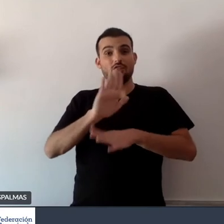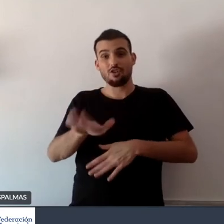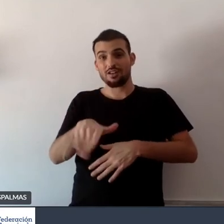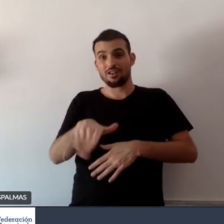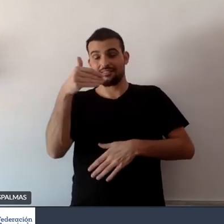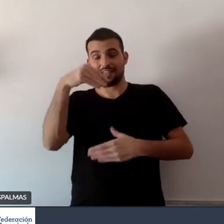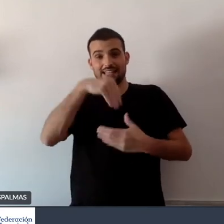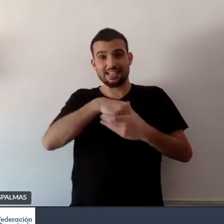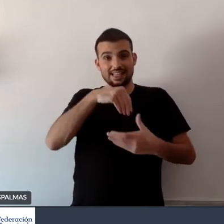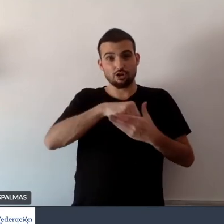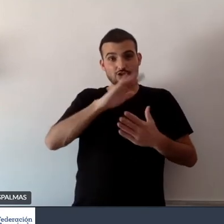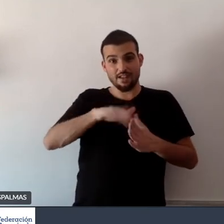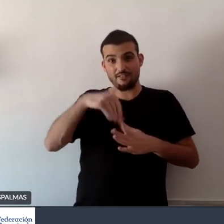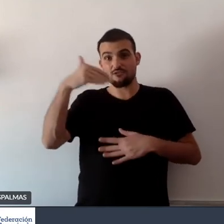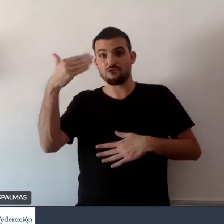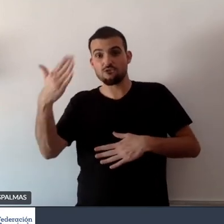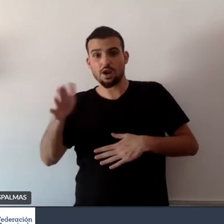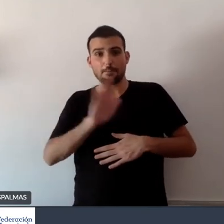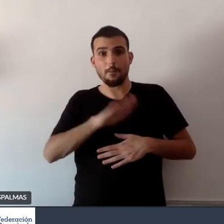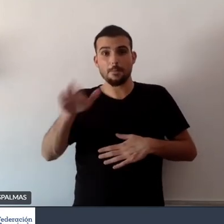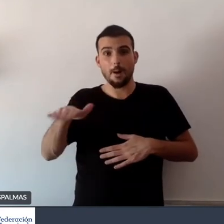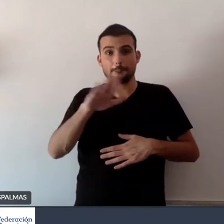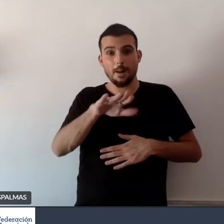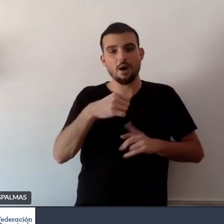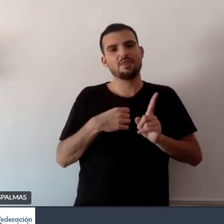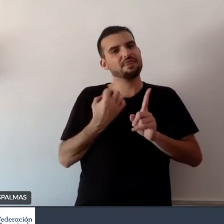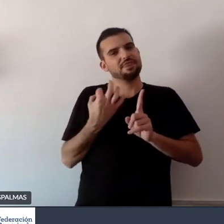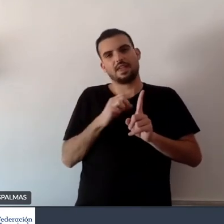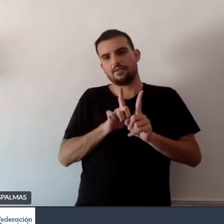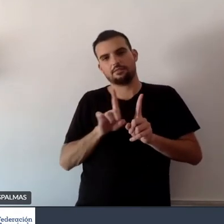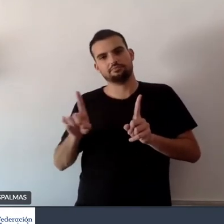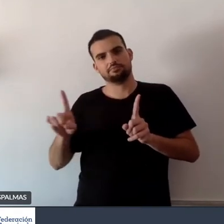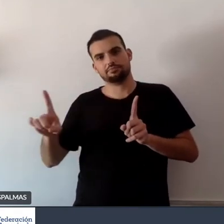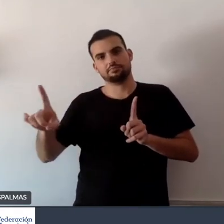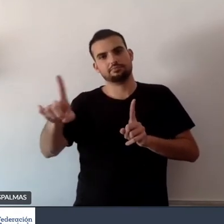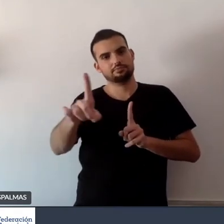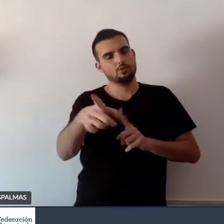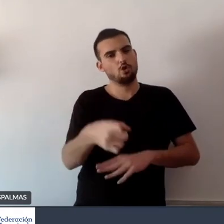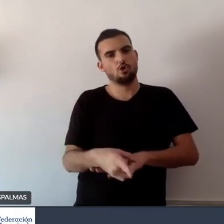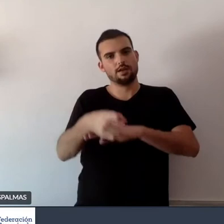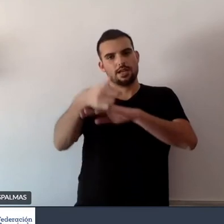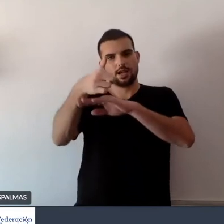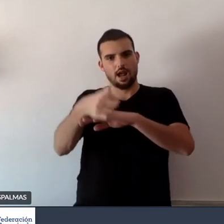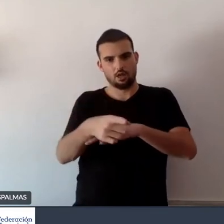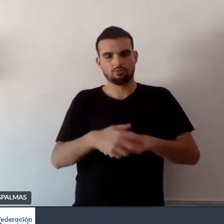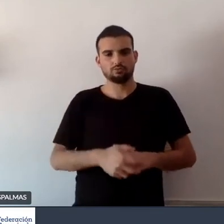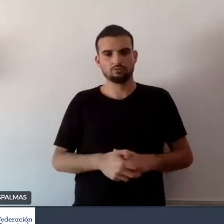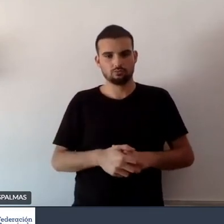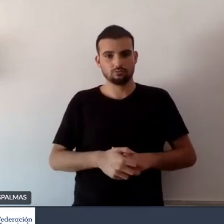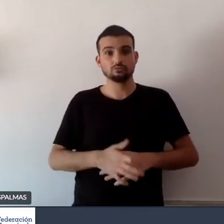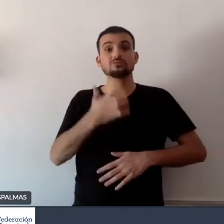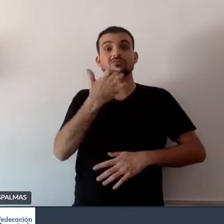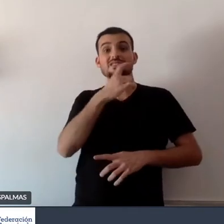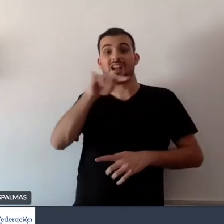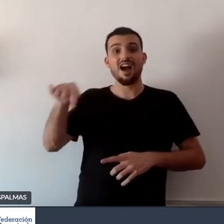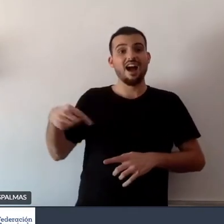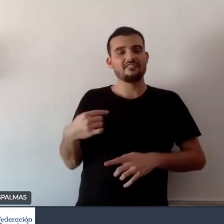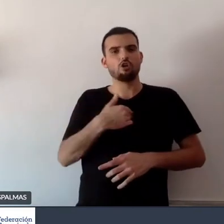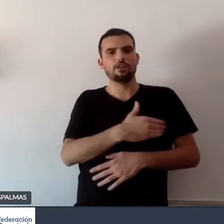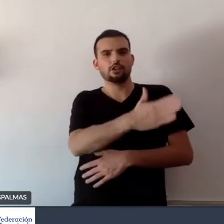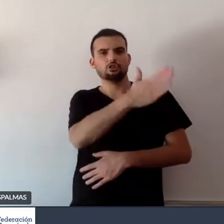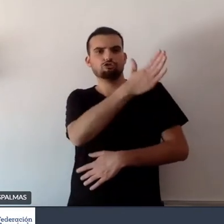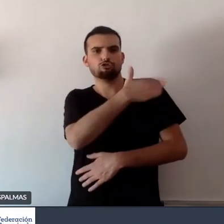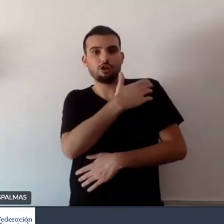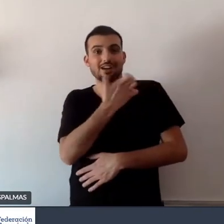fuera y hace un show muy largo, tiene que abrirse automáticamente. En este caso, que se queda abajo, tendría que haberle tocado porque si no, no hay ninguna